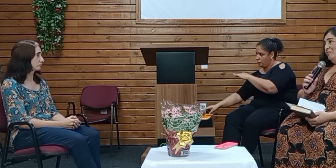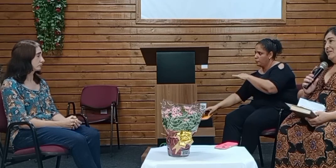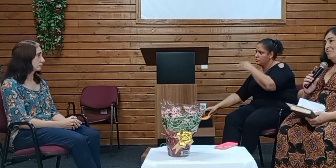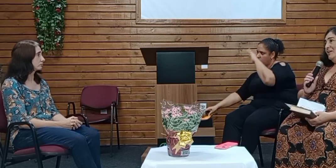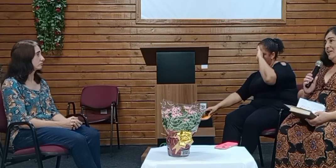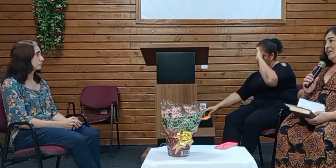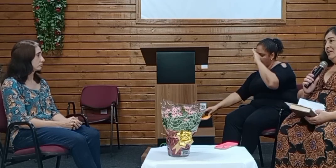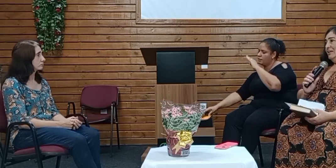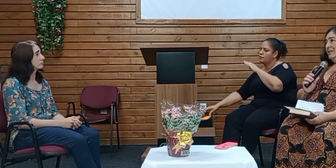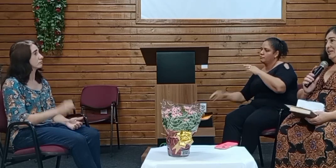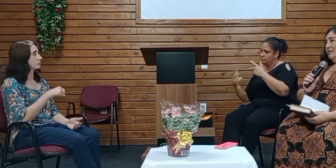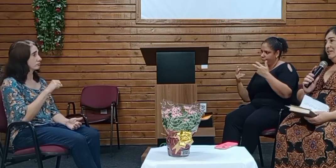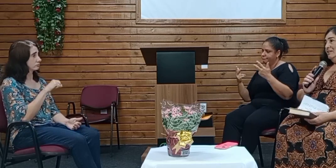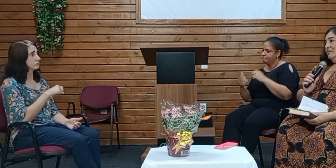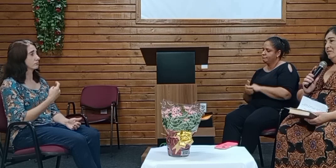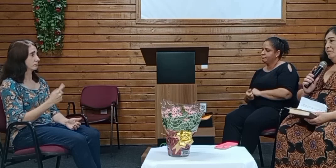febre mesmo, né?